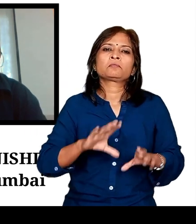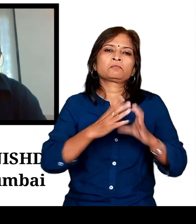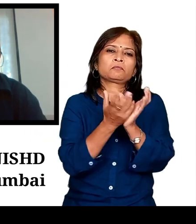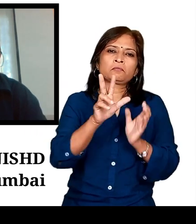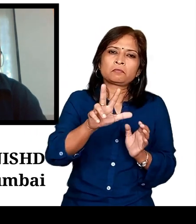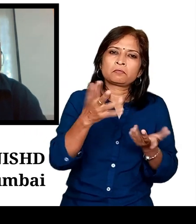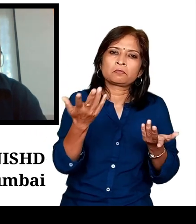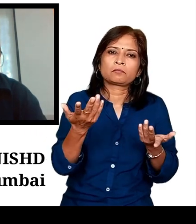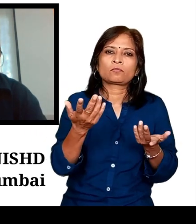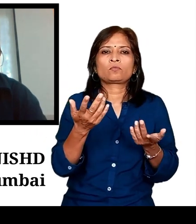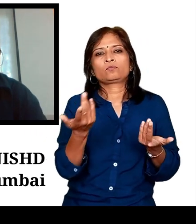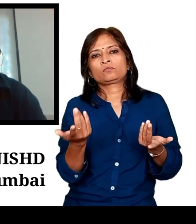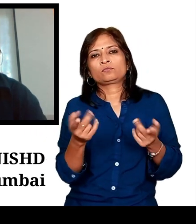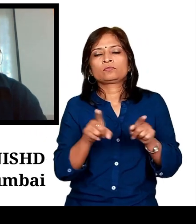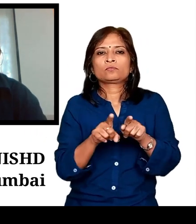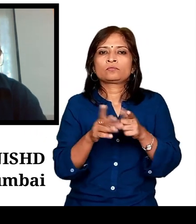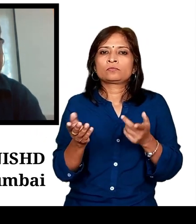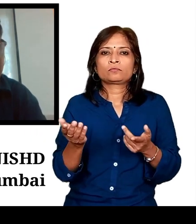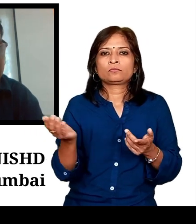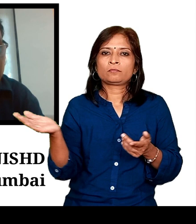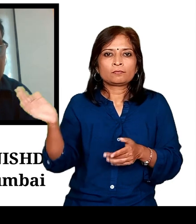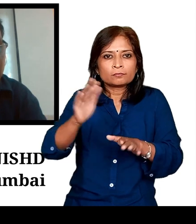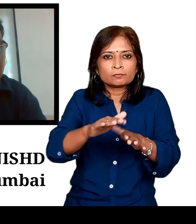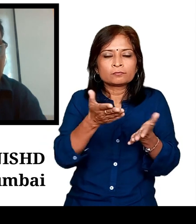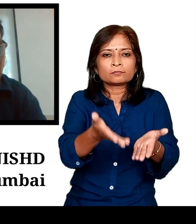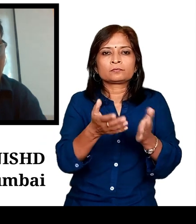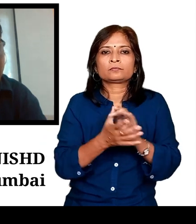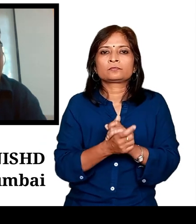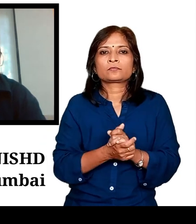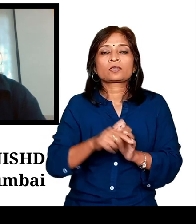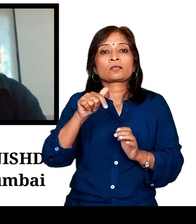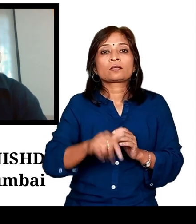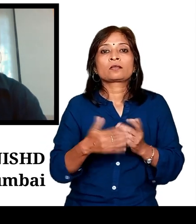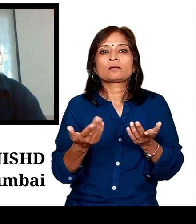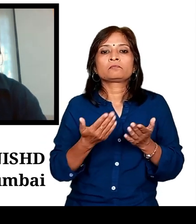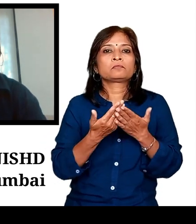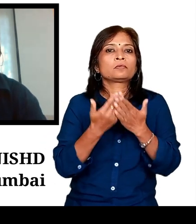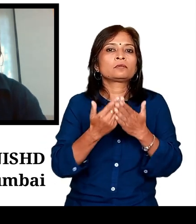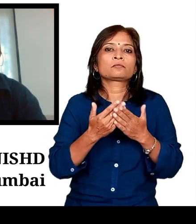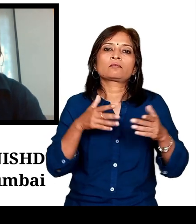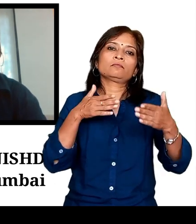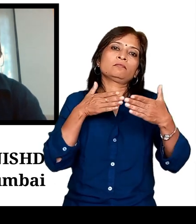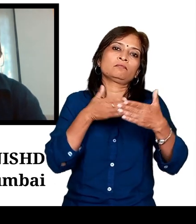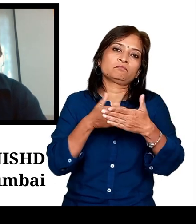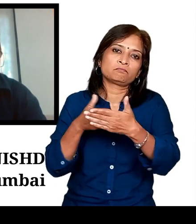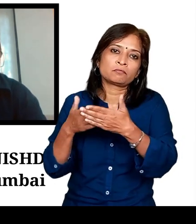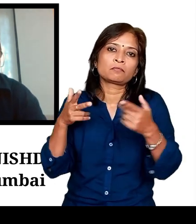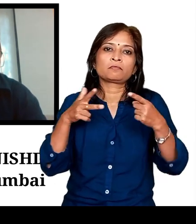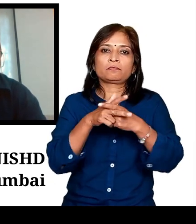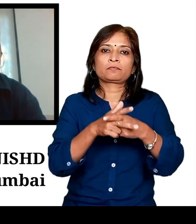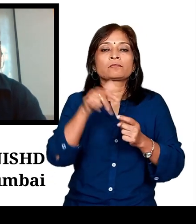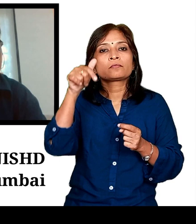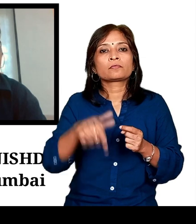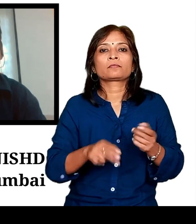8 स्टैंडर्ड किया है उन्होंने, लेकिन वो अगला एजुकेशन कंप्लीट नहीं किए, तो हमारे